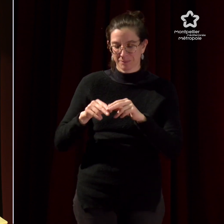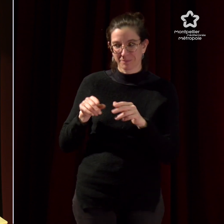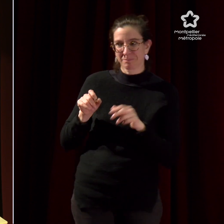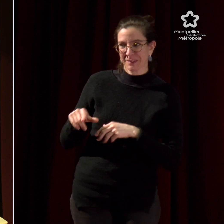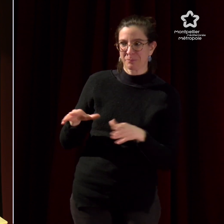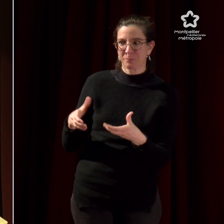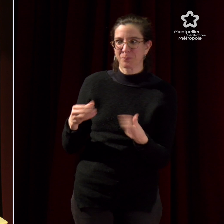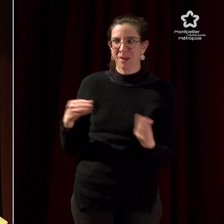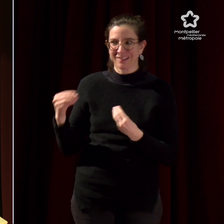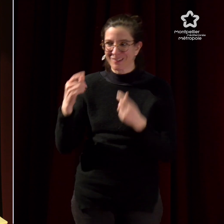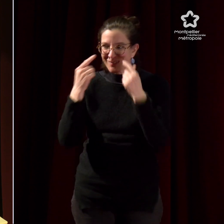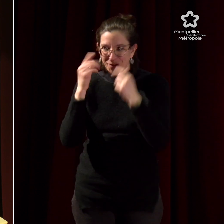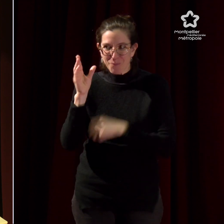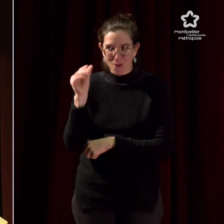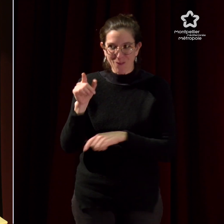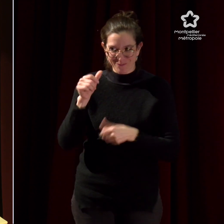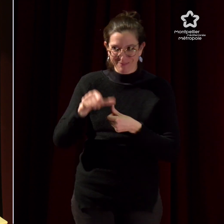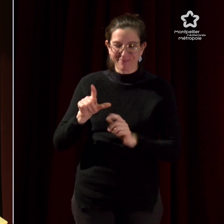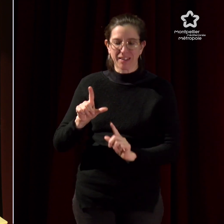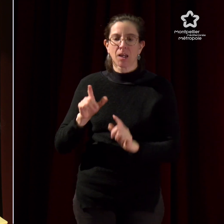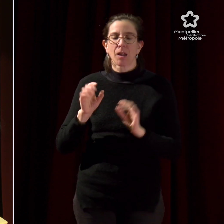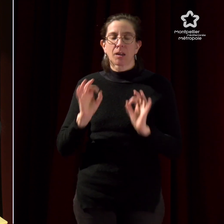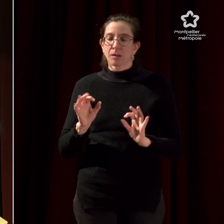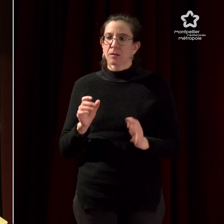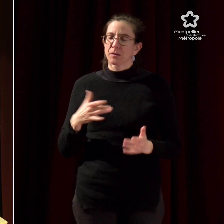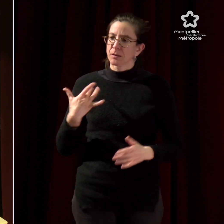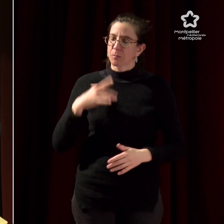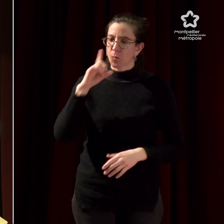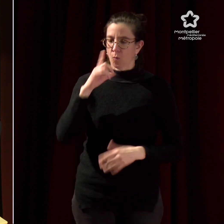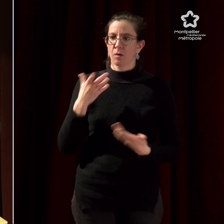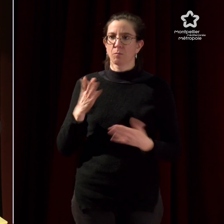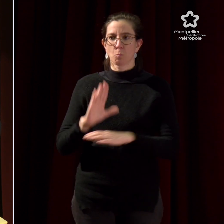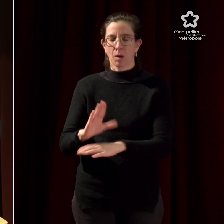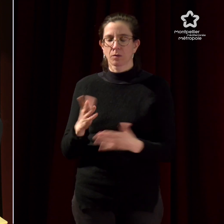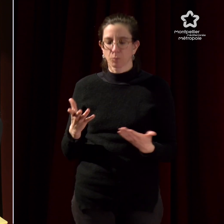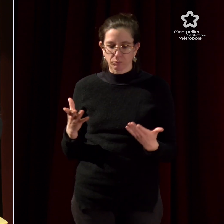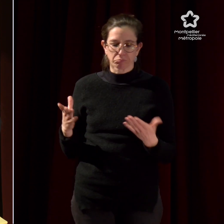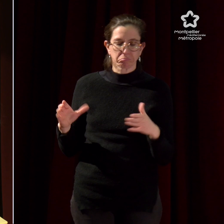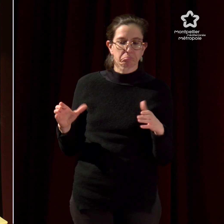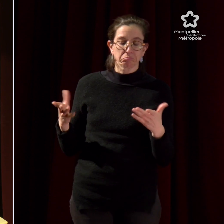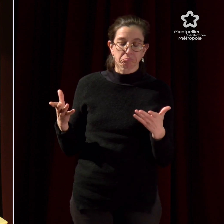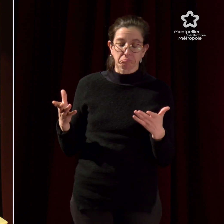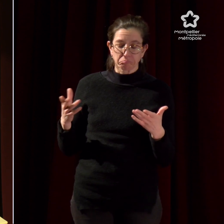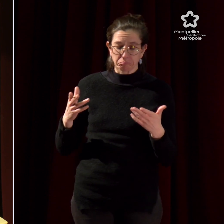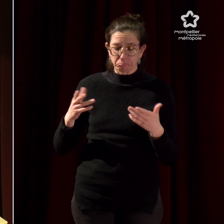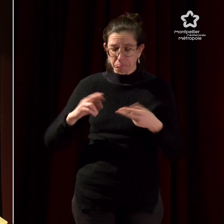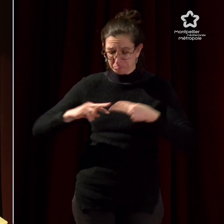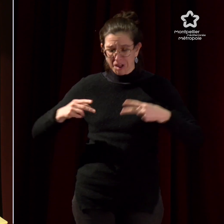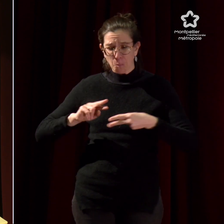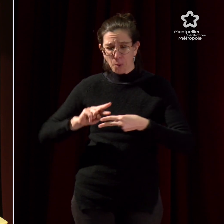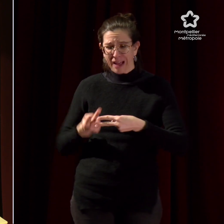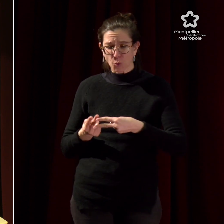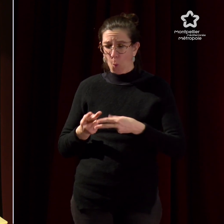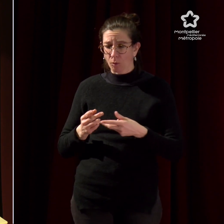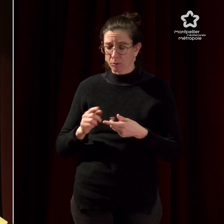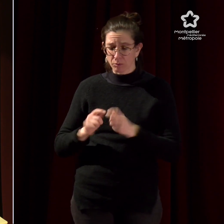les yeux bleus aussi, de mémoire, et qui était intéressante parce qu'elle montrait que c'était donc une mutation complètement différente de celle qu'il y